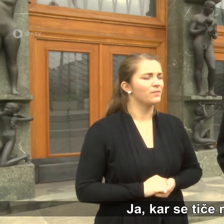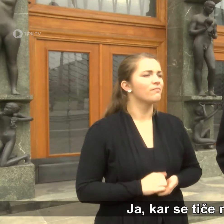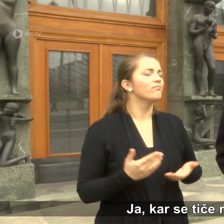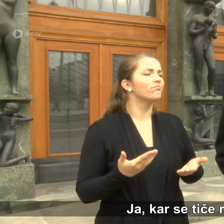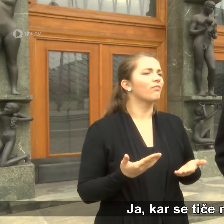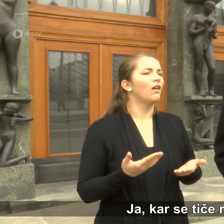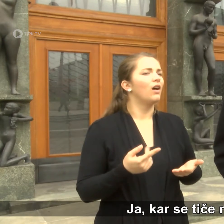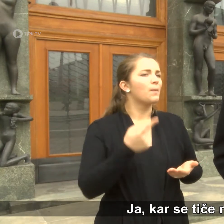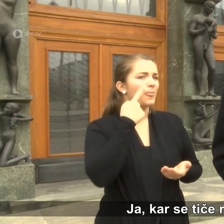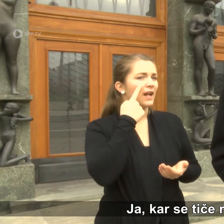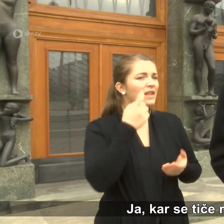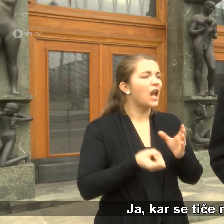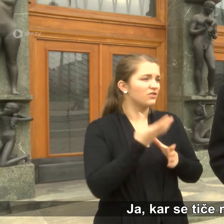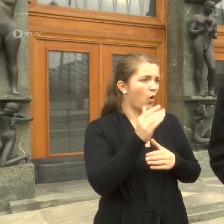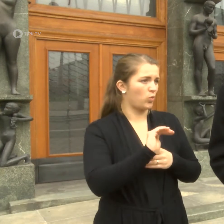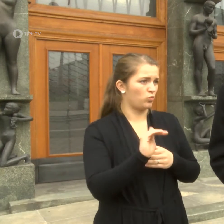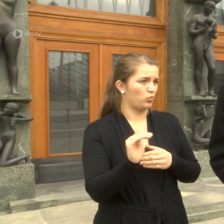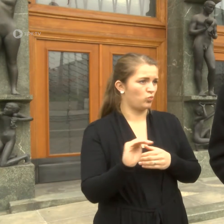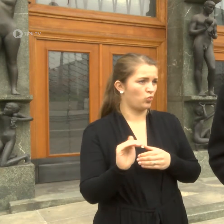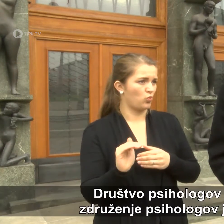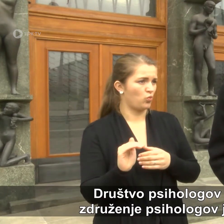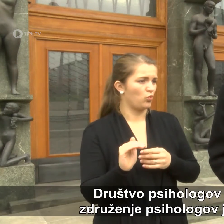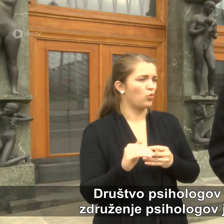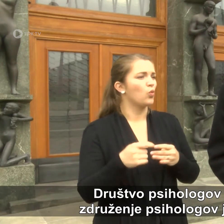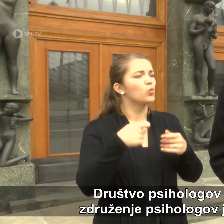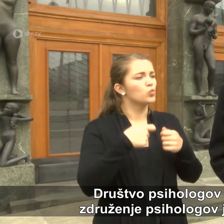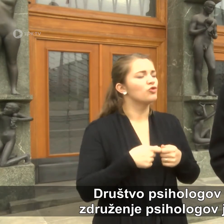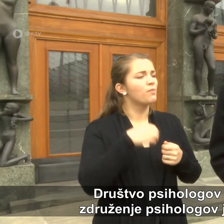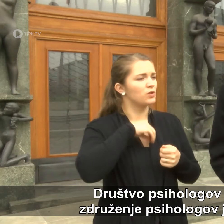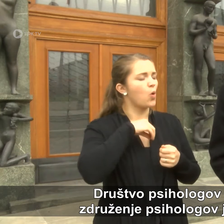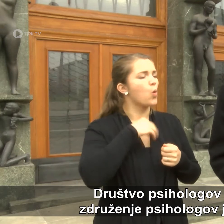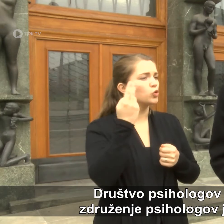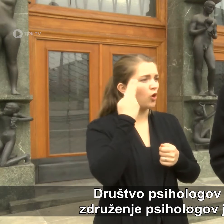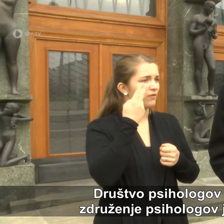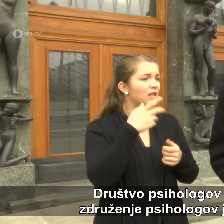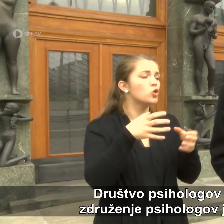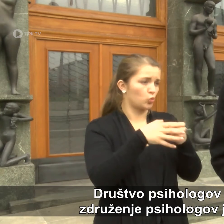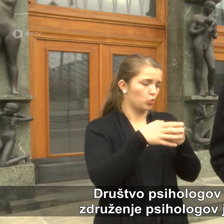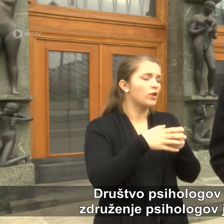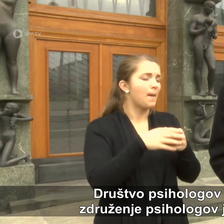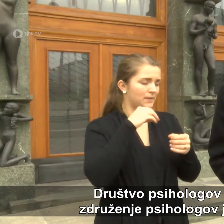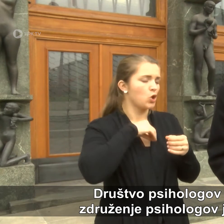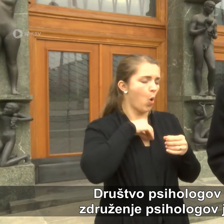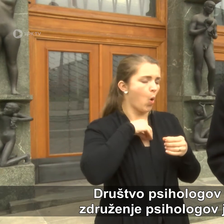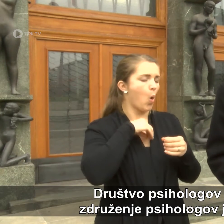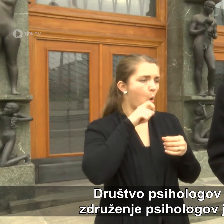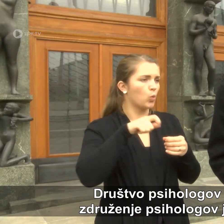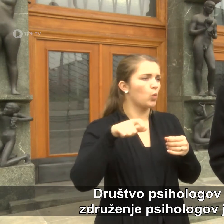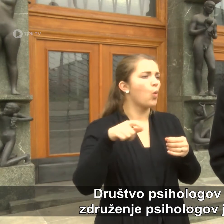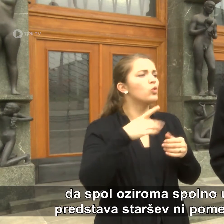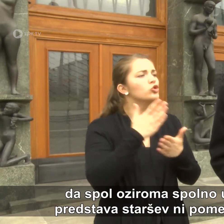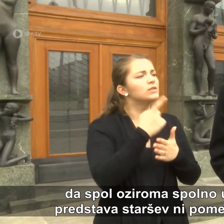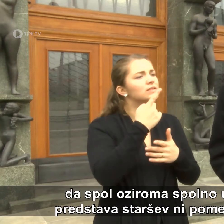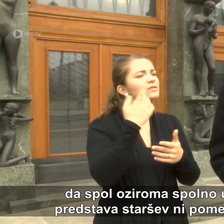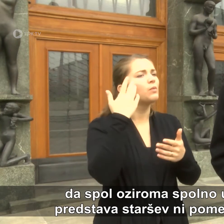Ja, kar se tiče razvoja otrok, Društvo psihologov Slovenije, oziroma Združenje psihologov, je že samo